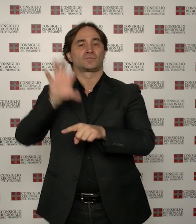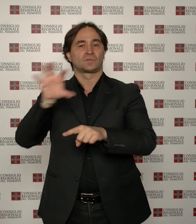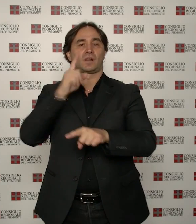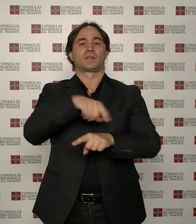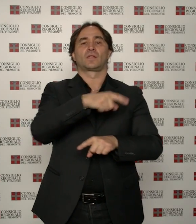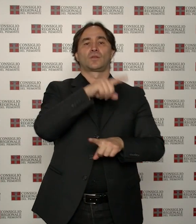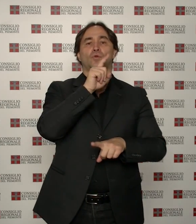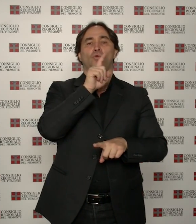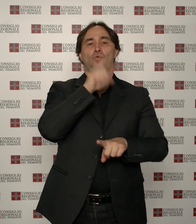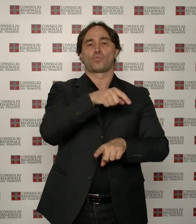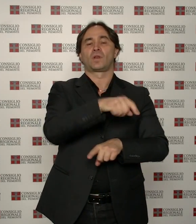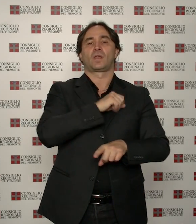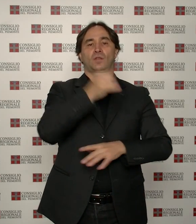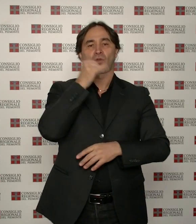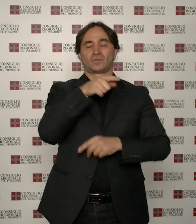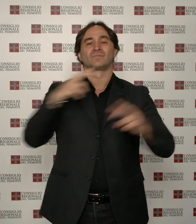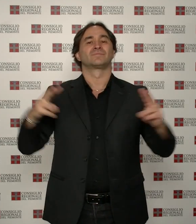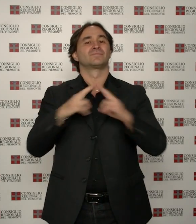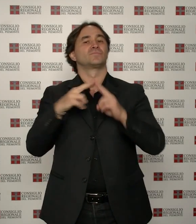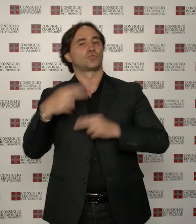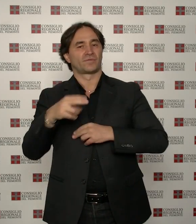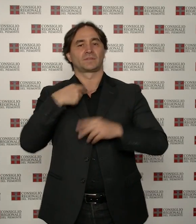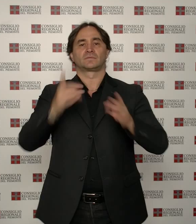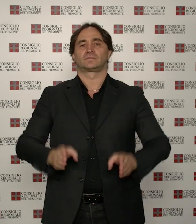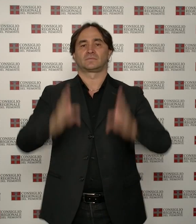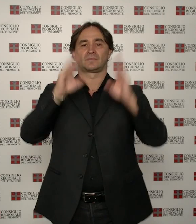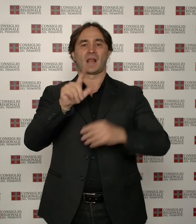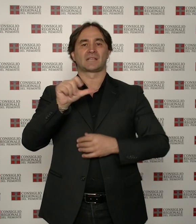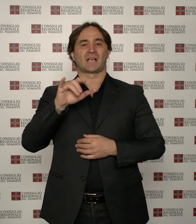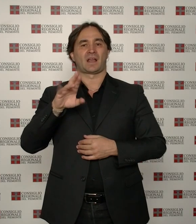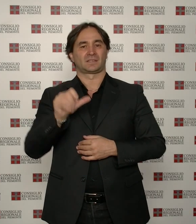che si sono incontrate a Palazzo Lascaris per individuare un percorso comune.